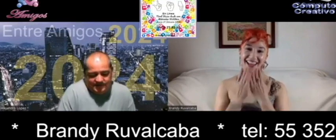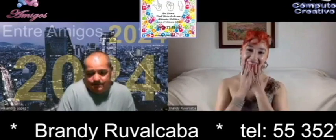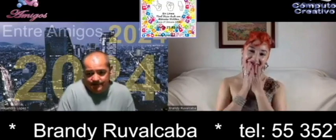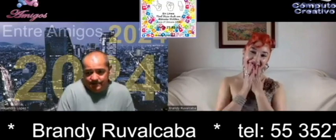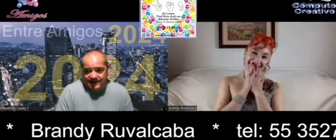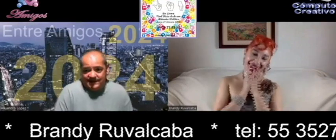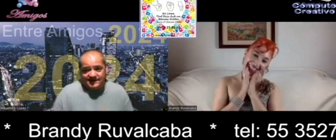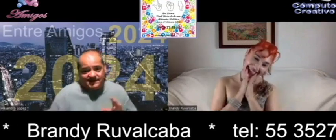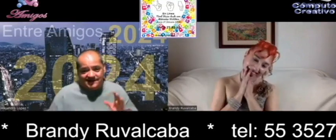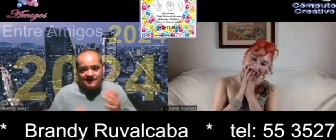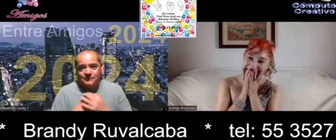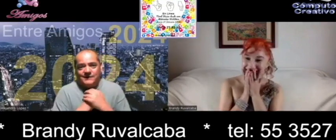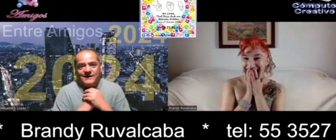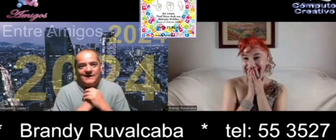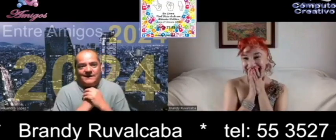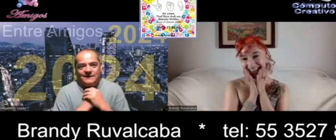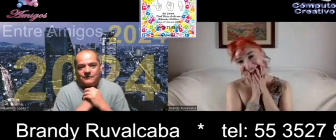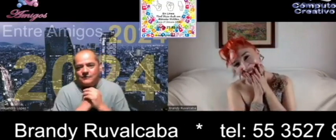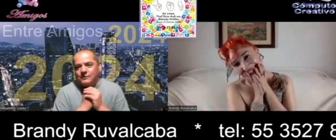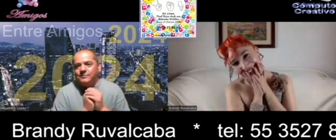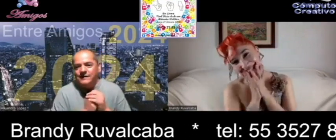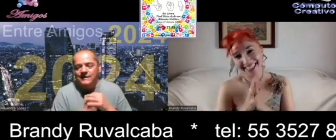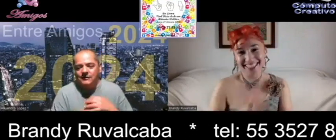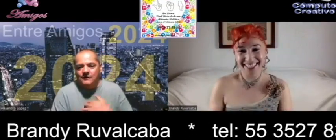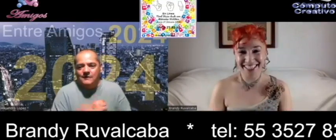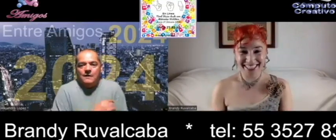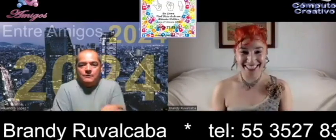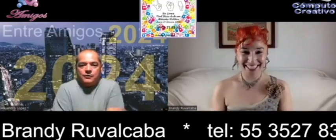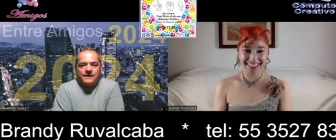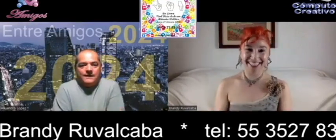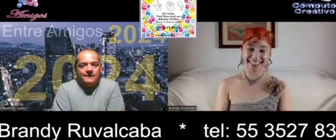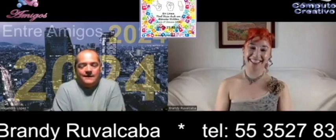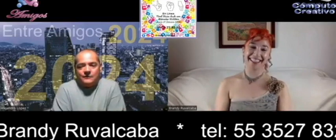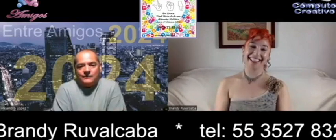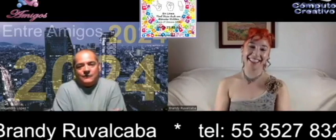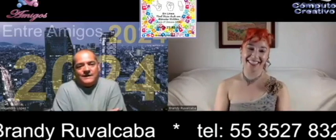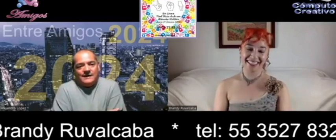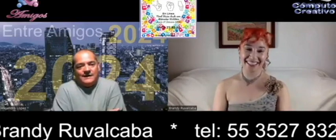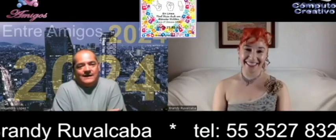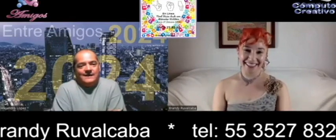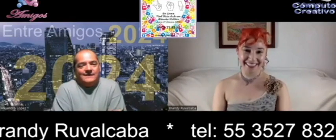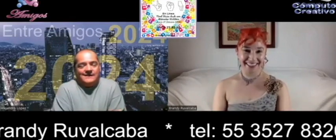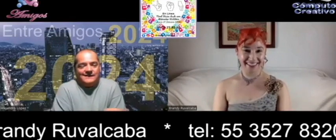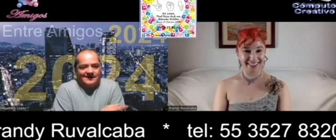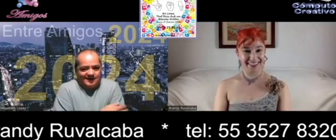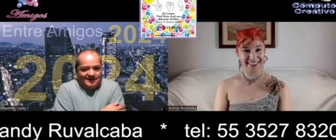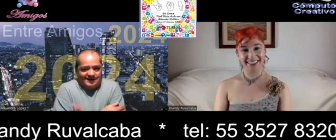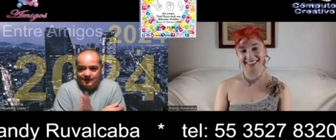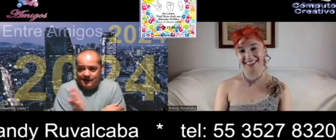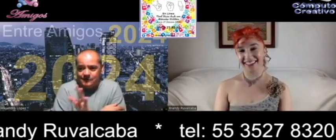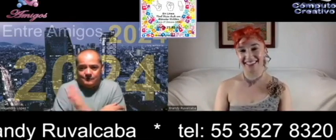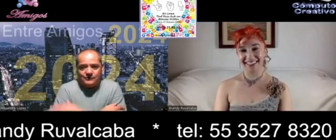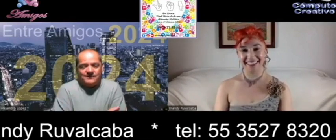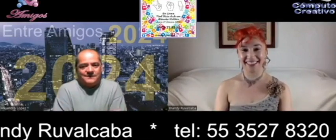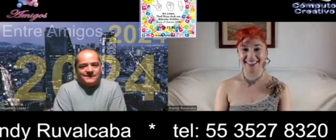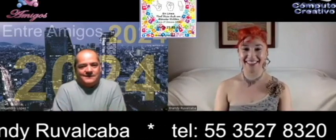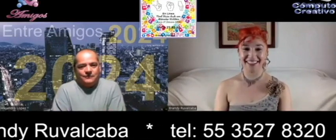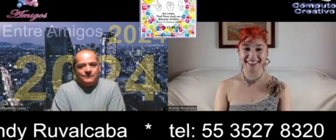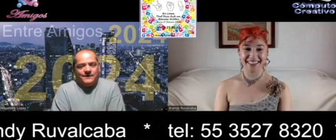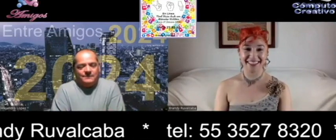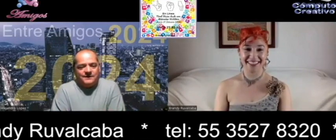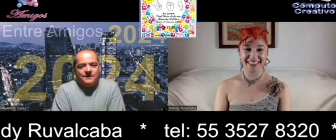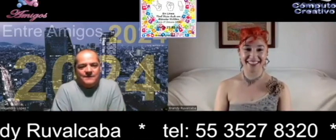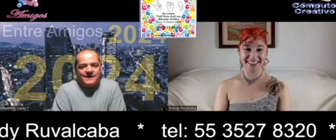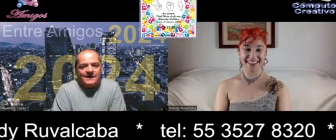vamos, siempre me Ay, dejas así como que sorprendido, porque la verdad, o sea, y te lo he dicho muchas veces,